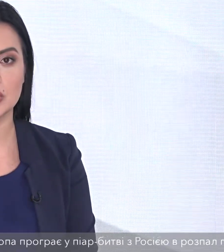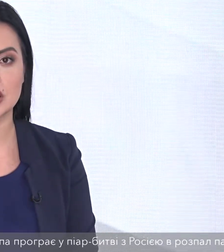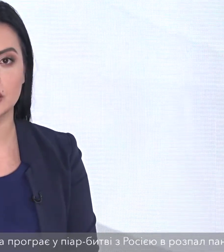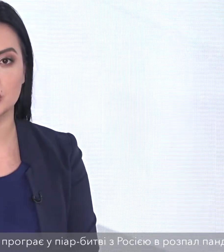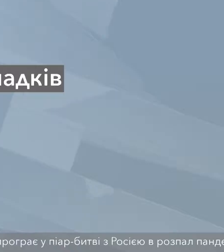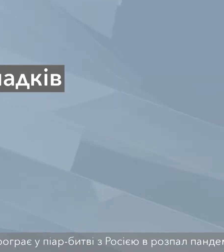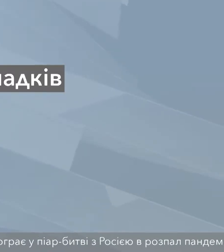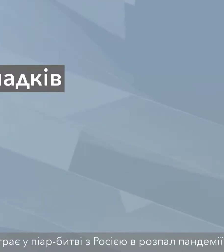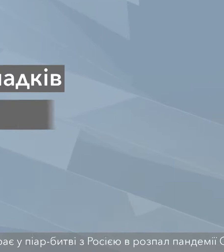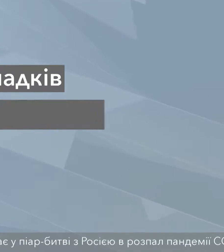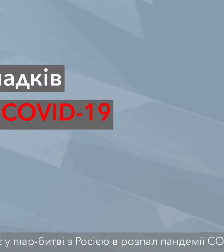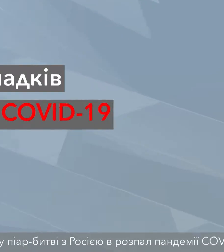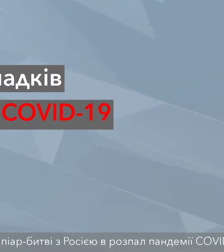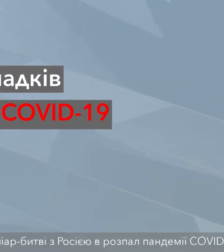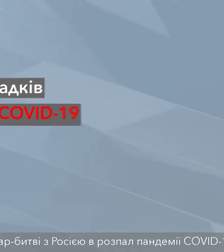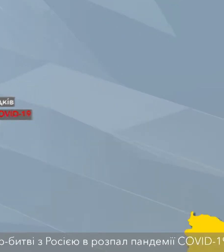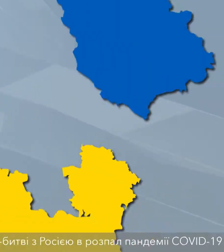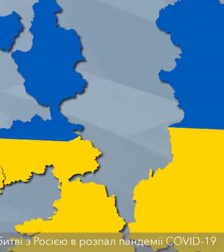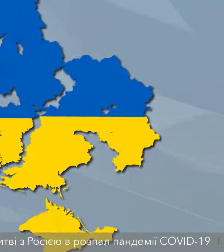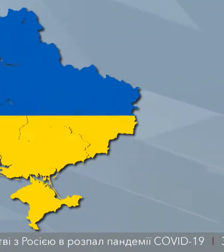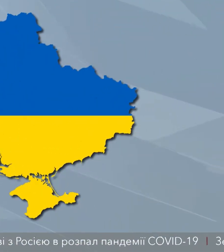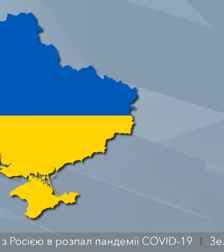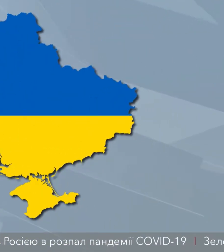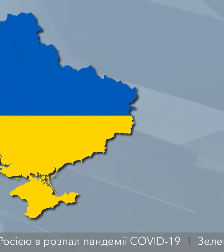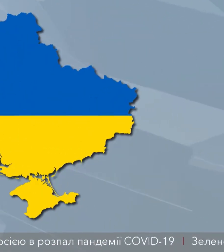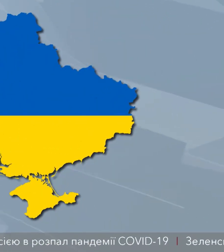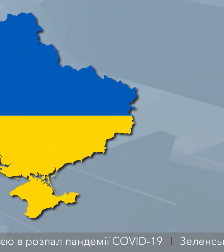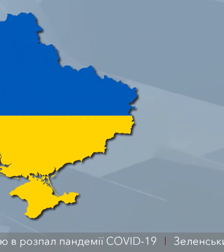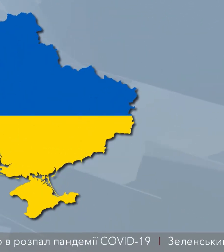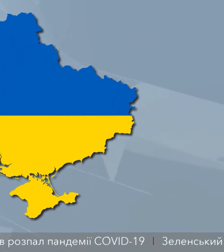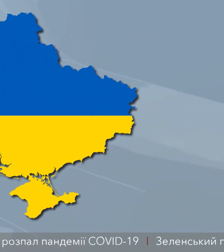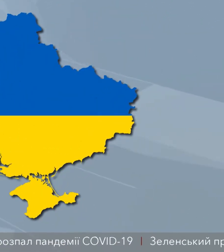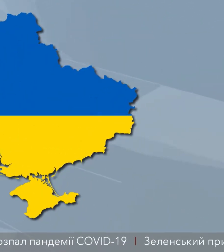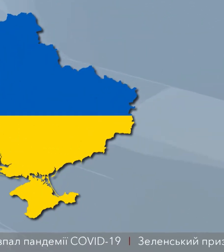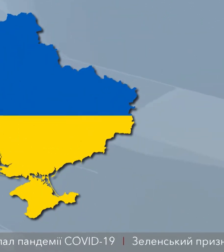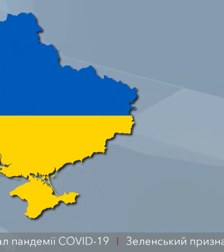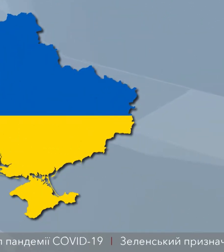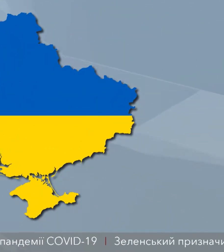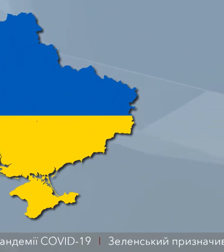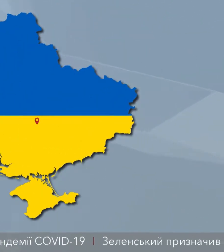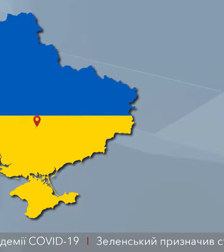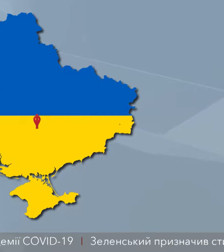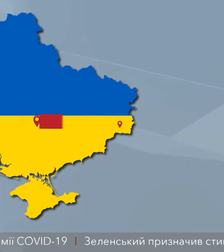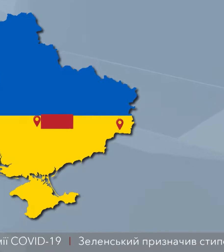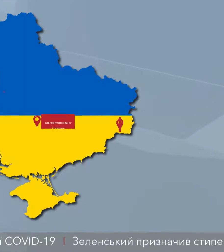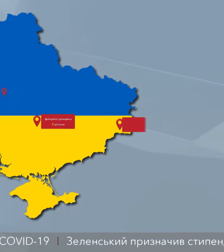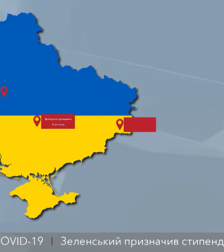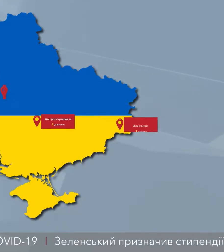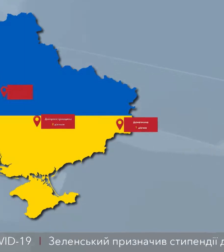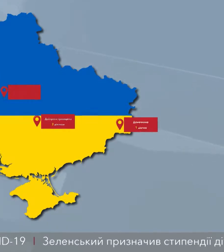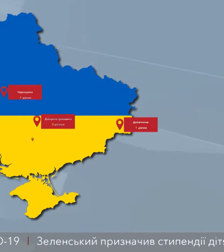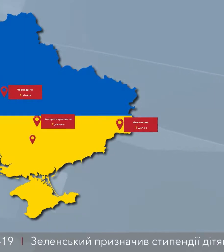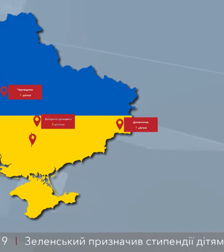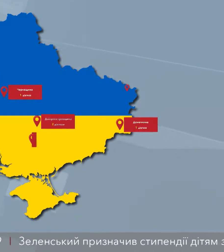до медзакладу у тяжкому стані. Лікарям не вдалося її врятувати. Чоловік постраждалий, наразі також на госпіталізації. Його стан оцінюють